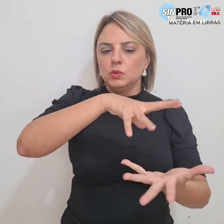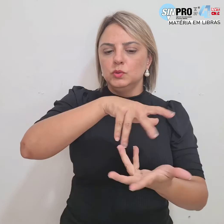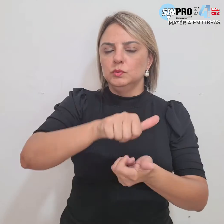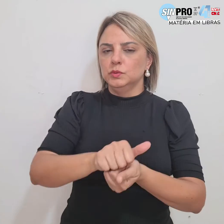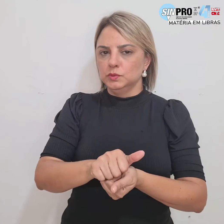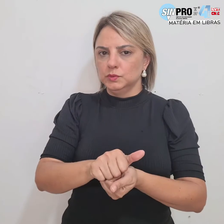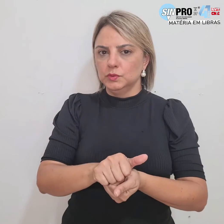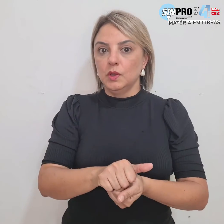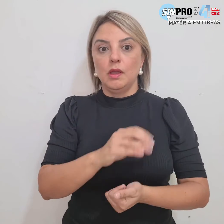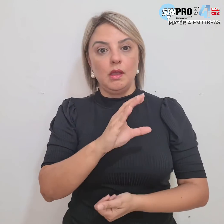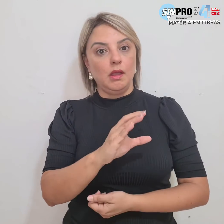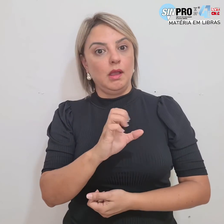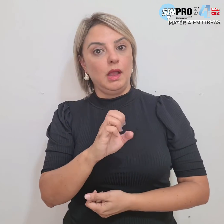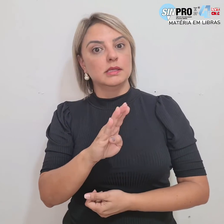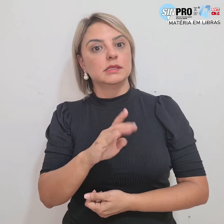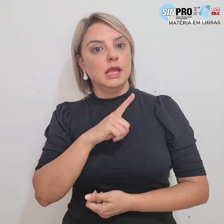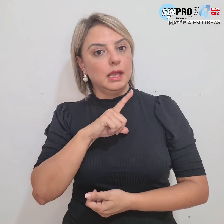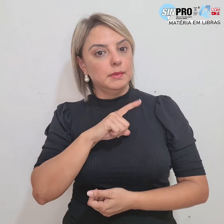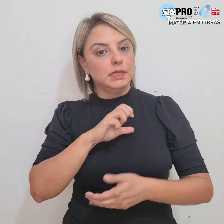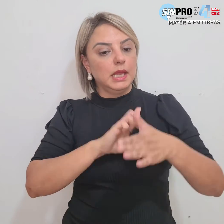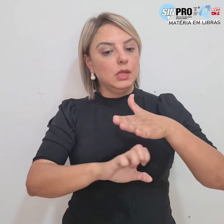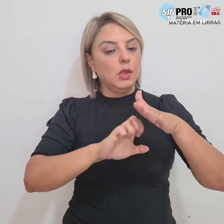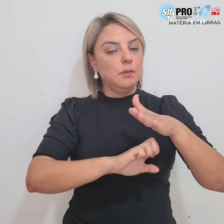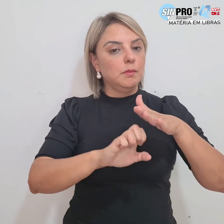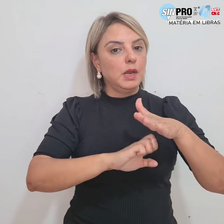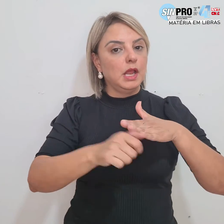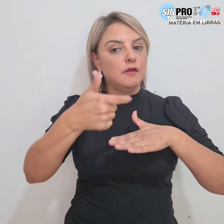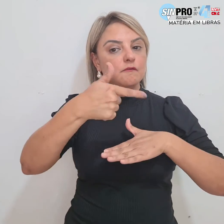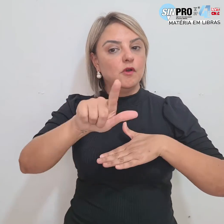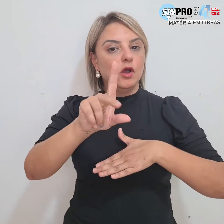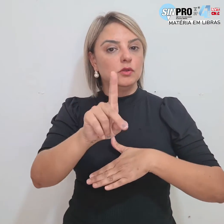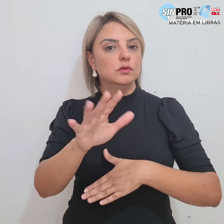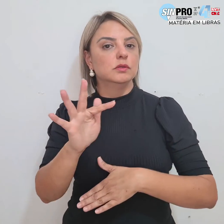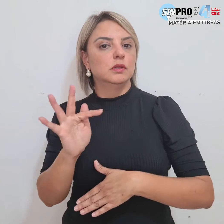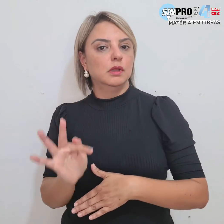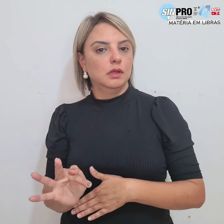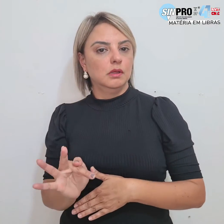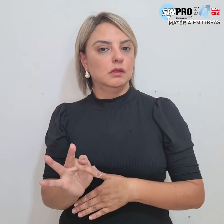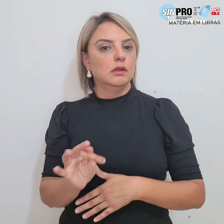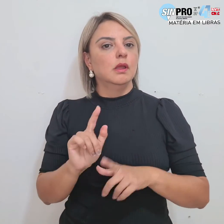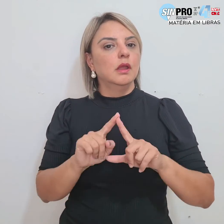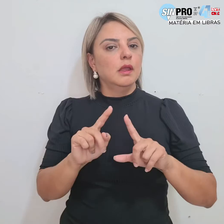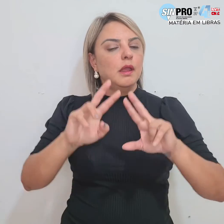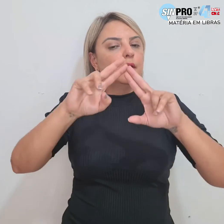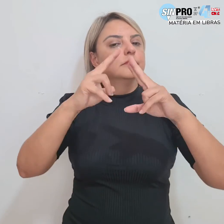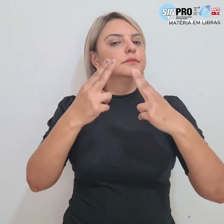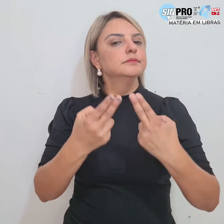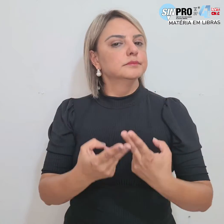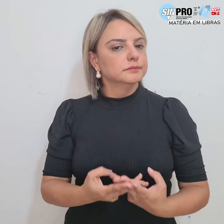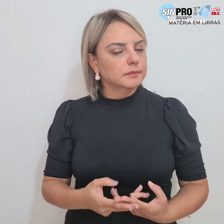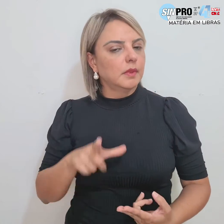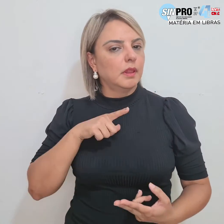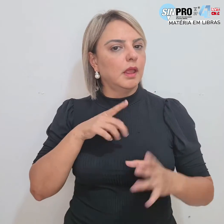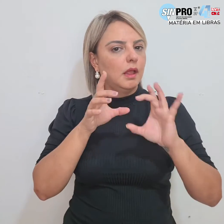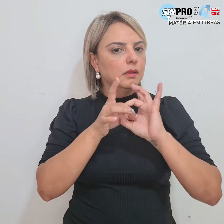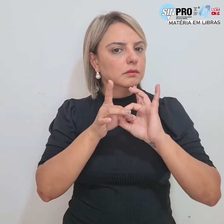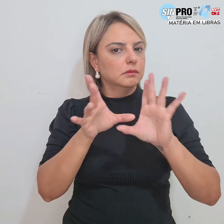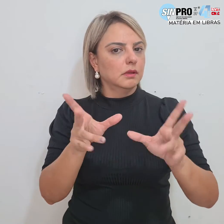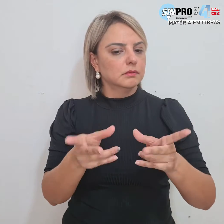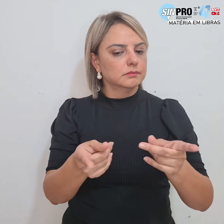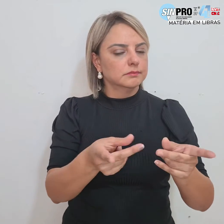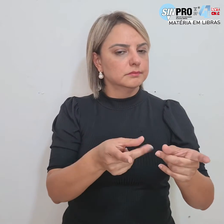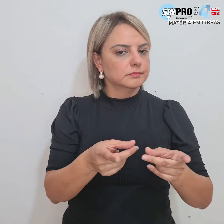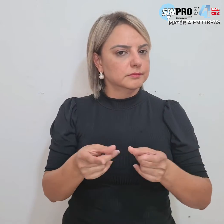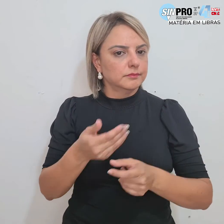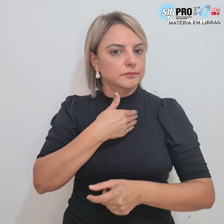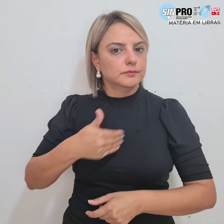Mundo de 2014. A SEB tem ações em empresas de geração fora do DF e que apesar da Câmara Legislativa ter